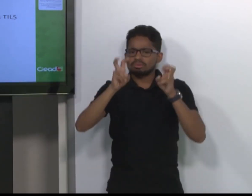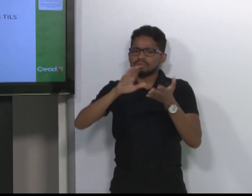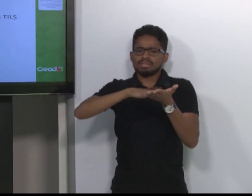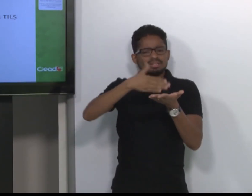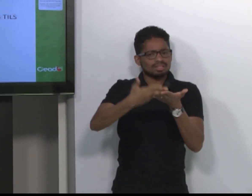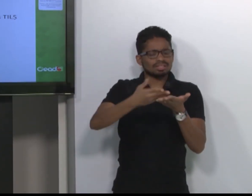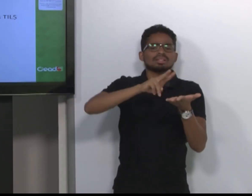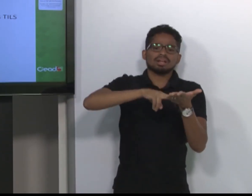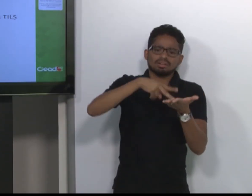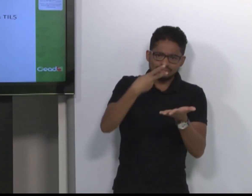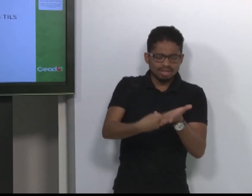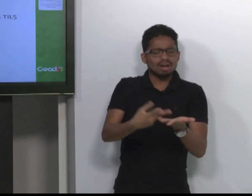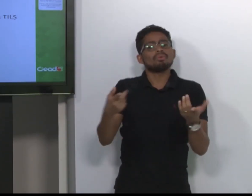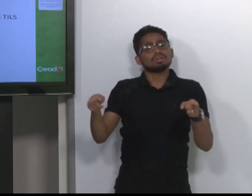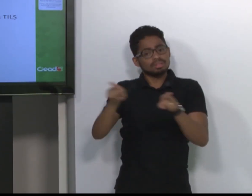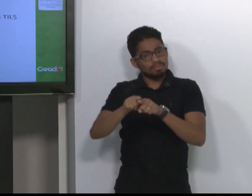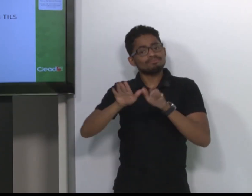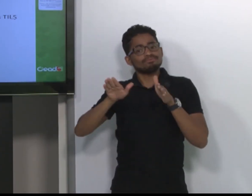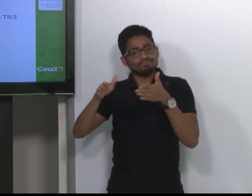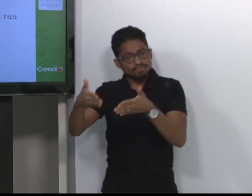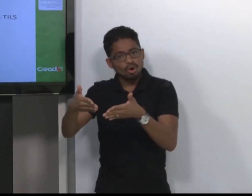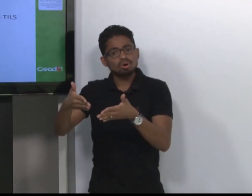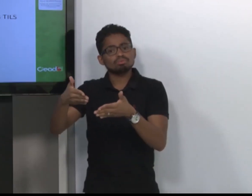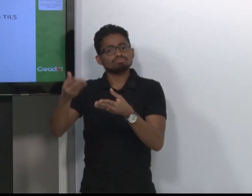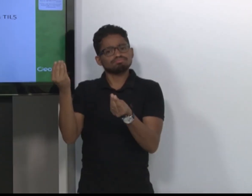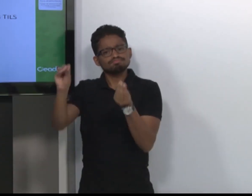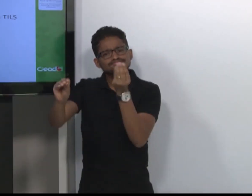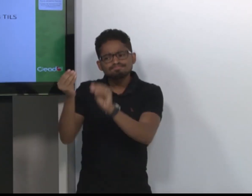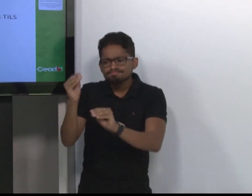É muito importante a participação no fórum.